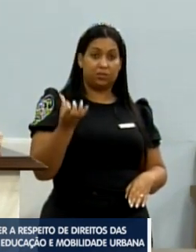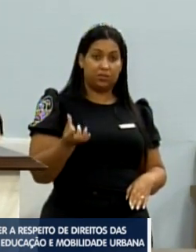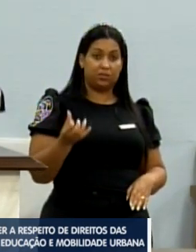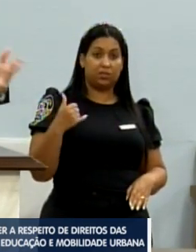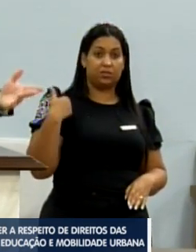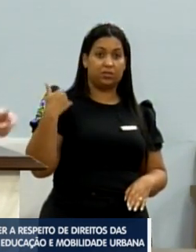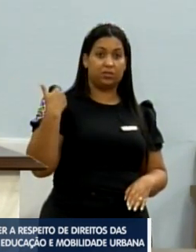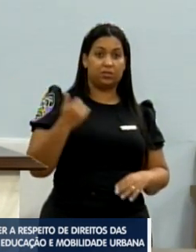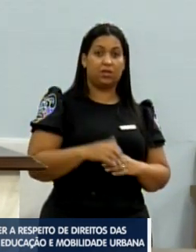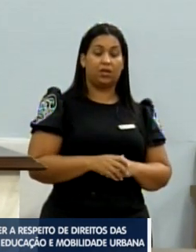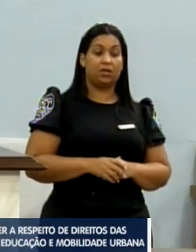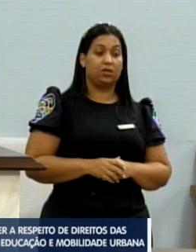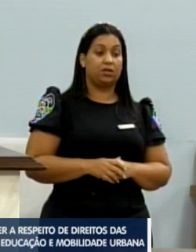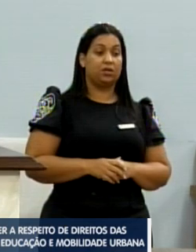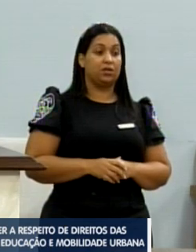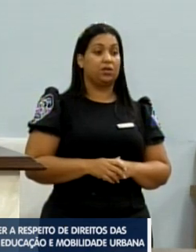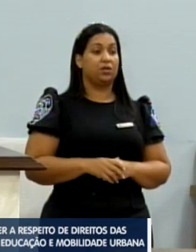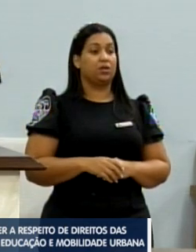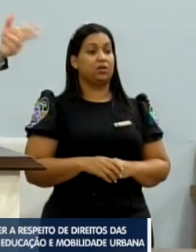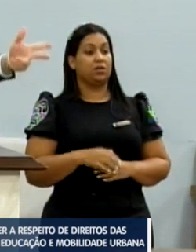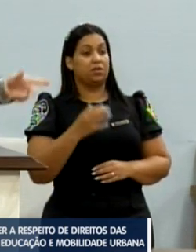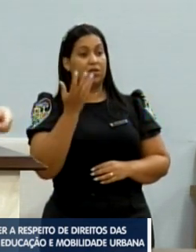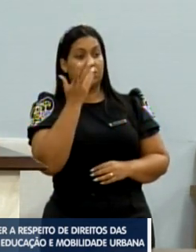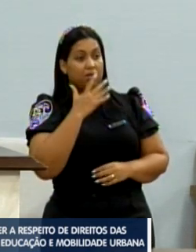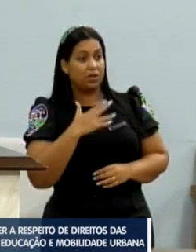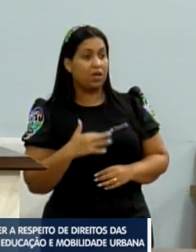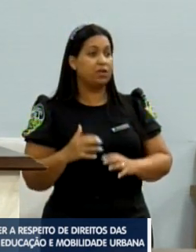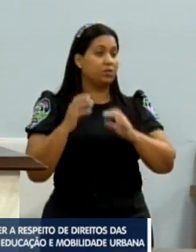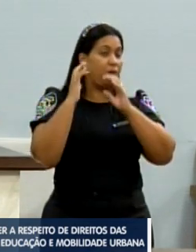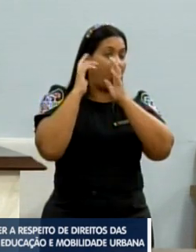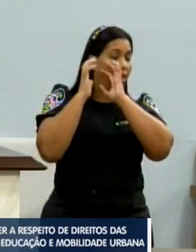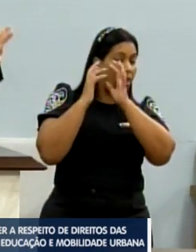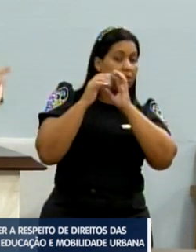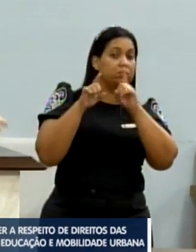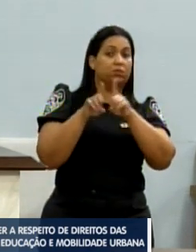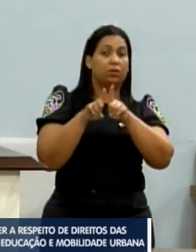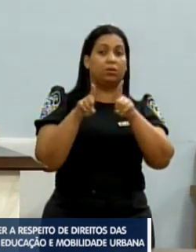autistas, de crianças com paralisia cerebral, crianças com síndrome de Down e